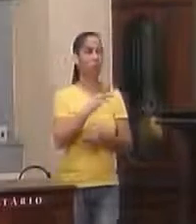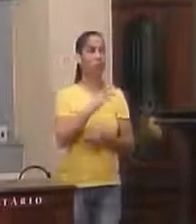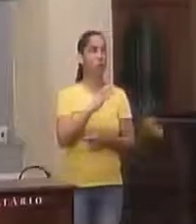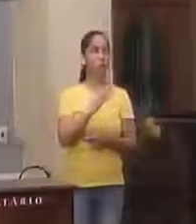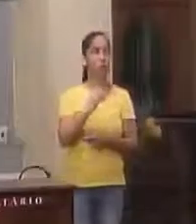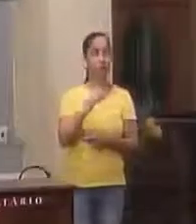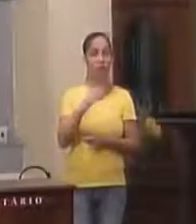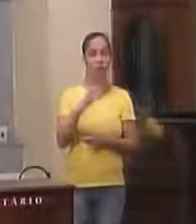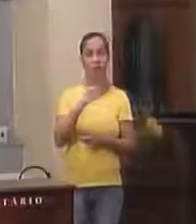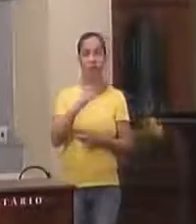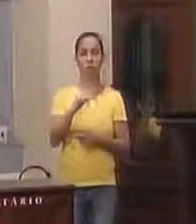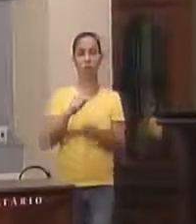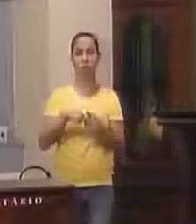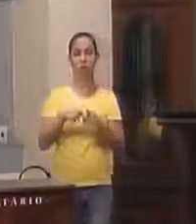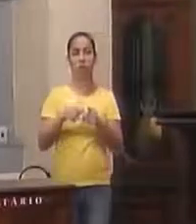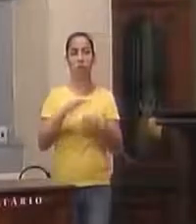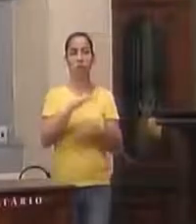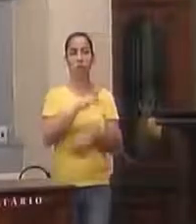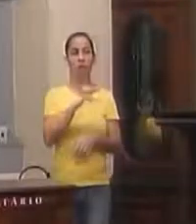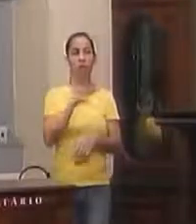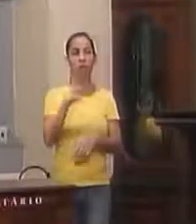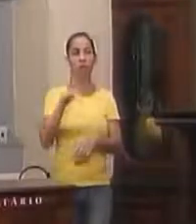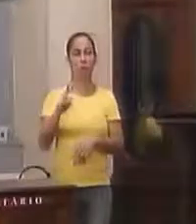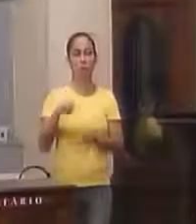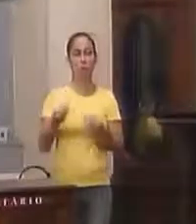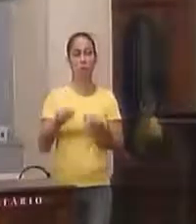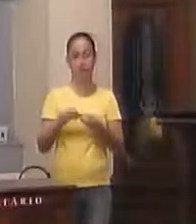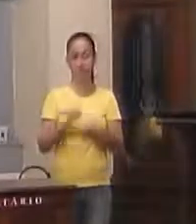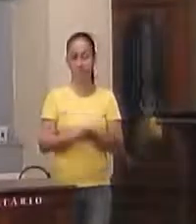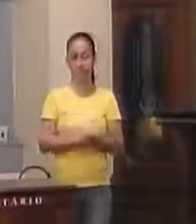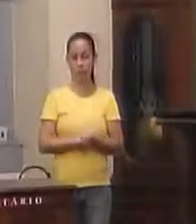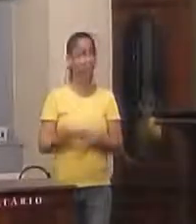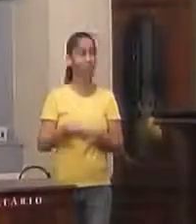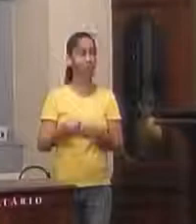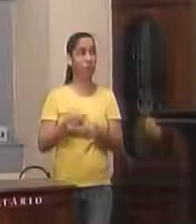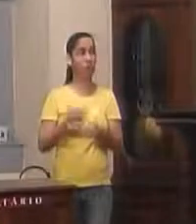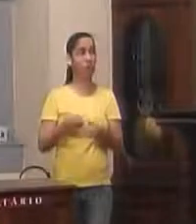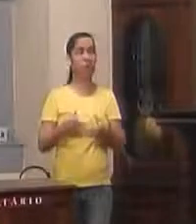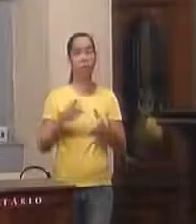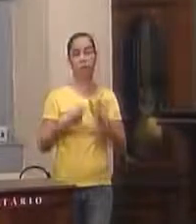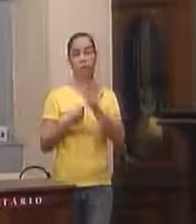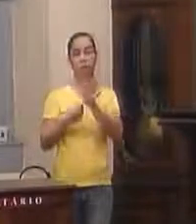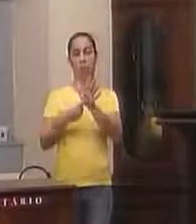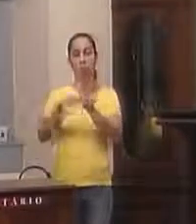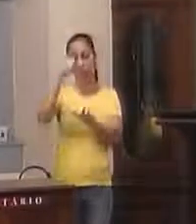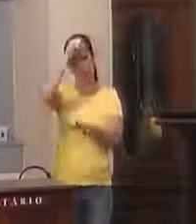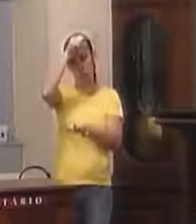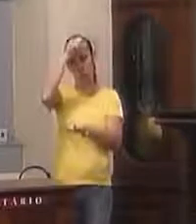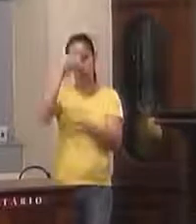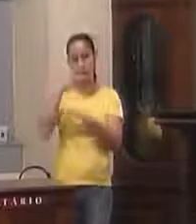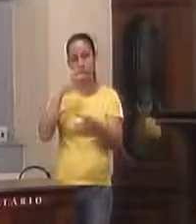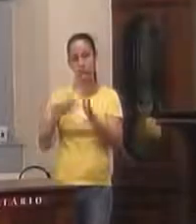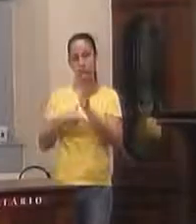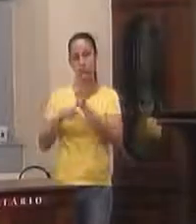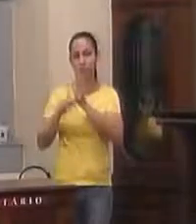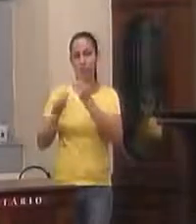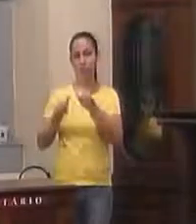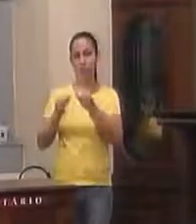dos RPVs também, né? A gente está fazendo levantamento justamente para levar para o prefeito uma proposta para poder fazer